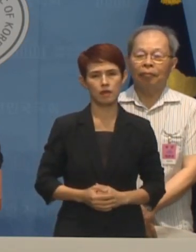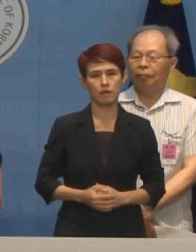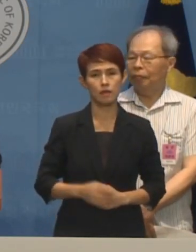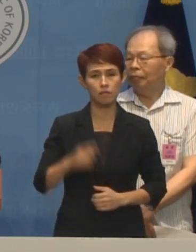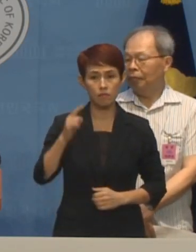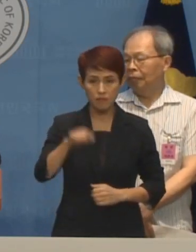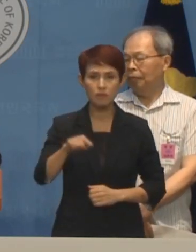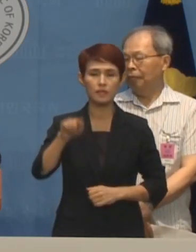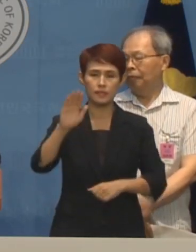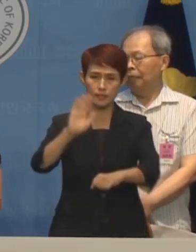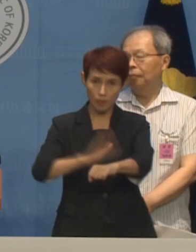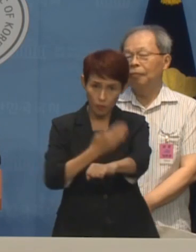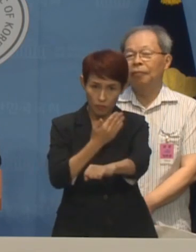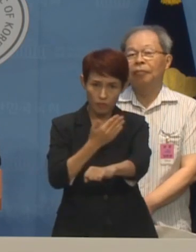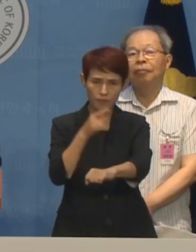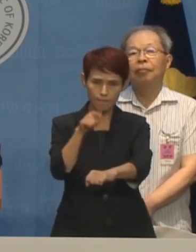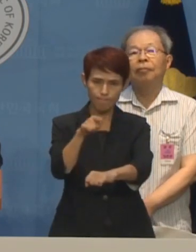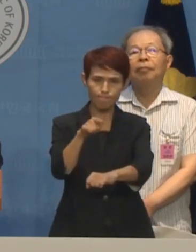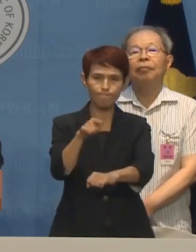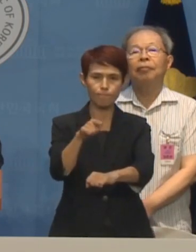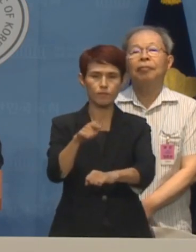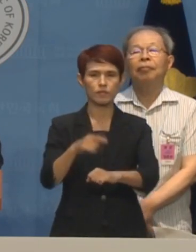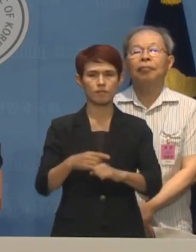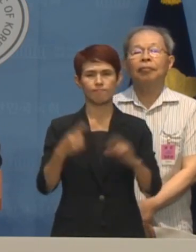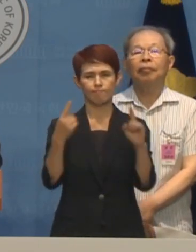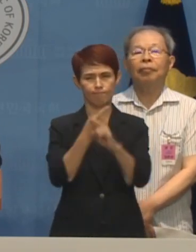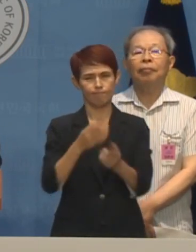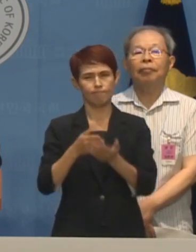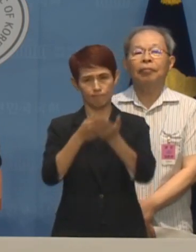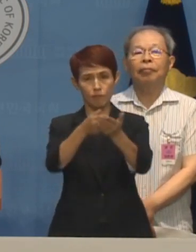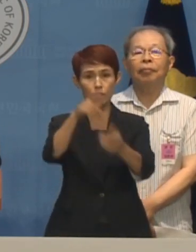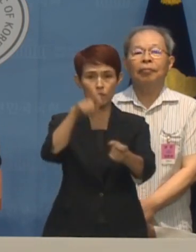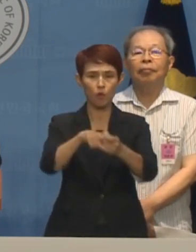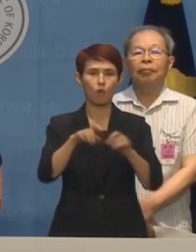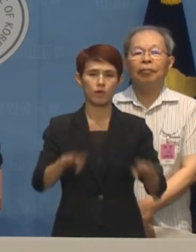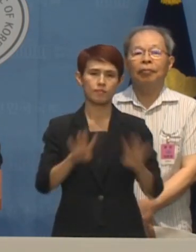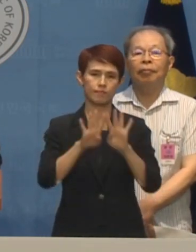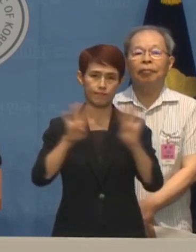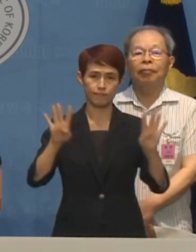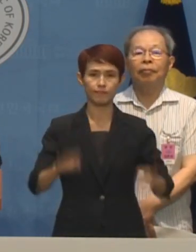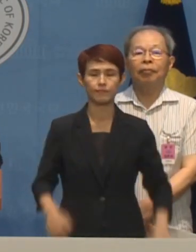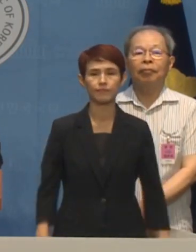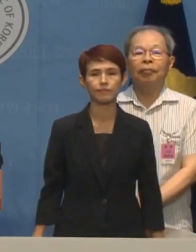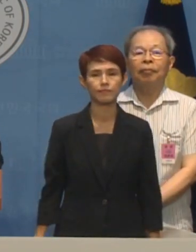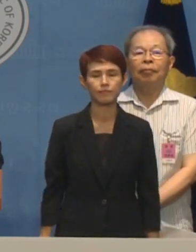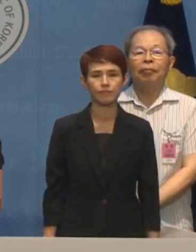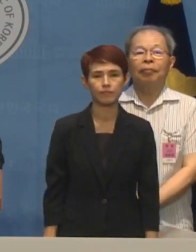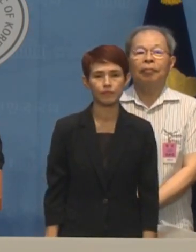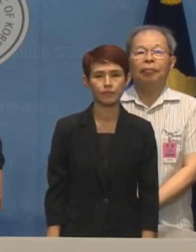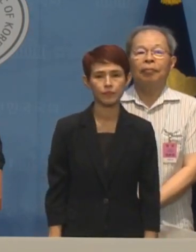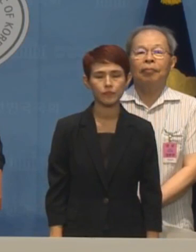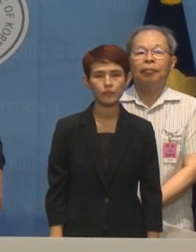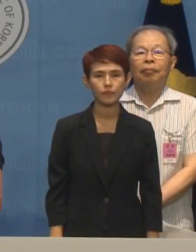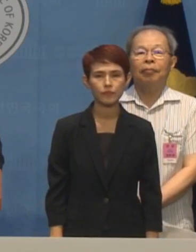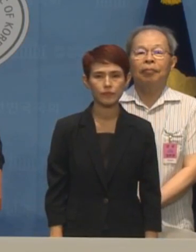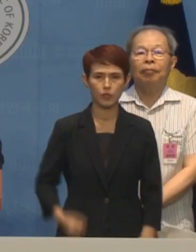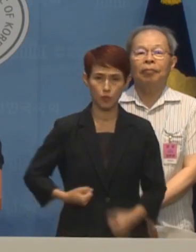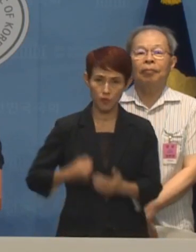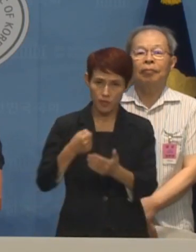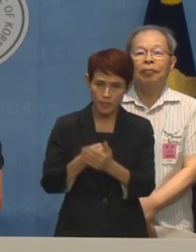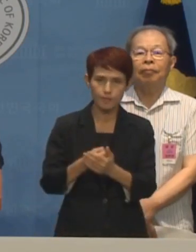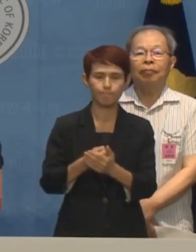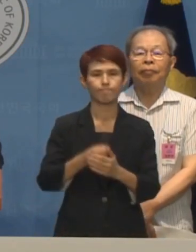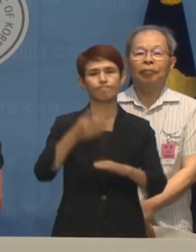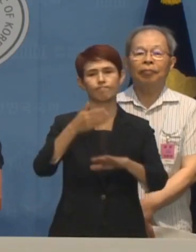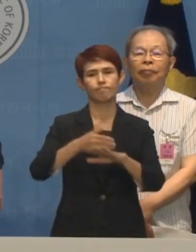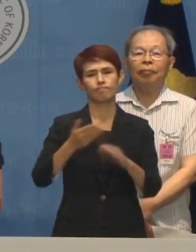그 부담에도 불구하고 이 자리에 함께 서주시기로 결심을 하셨습니다. 그 용기에 다시 한번